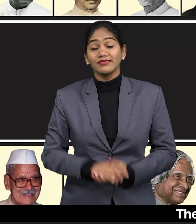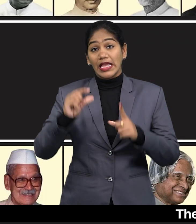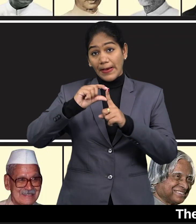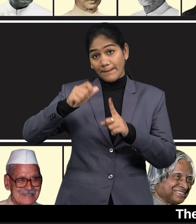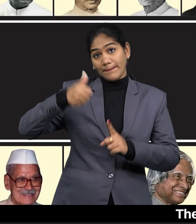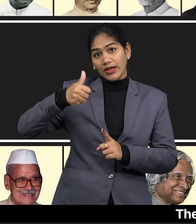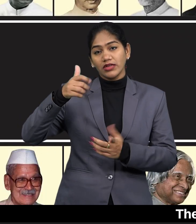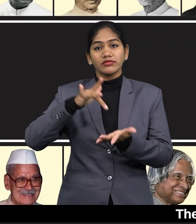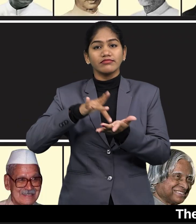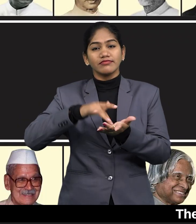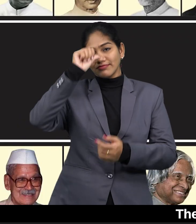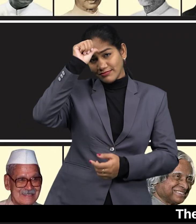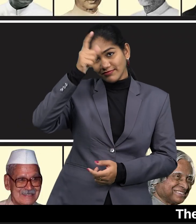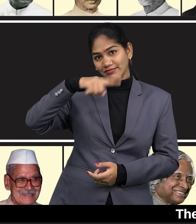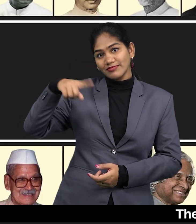భారత రాష్ట్రపతి